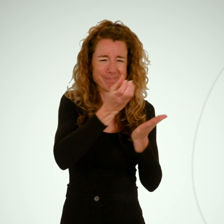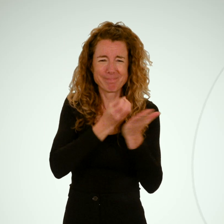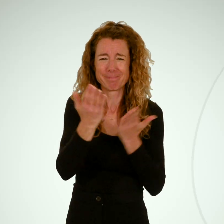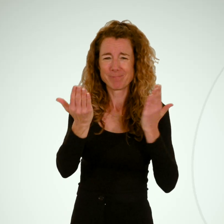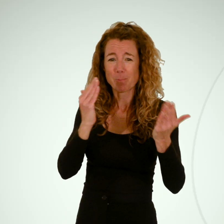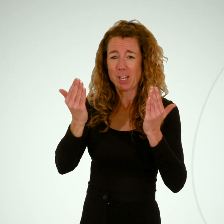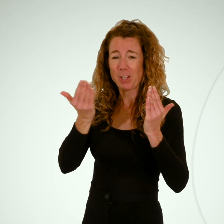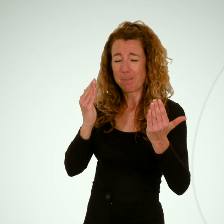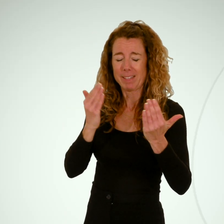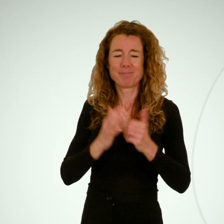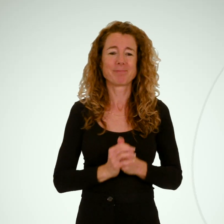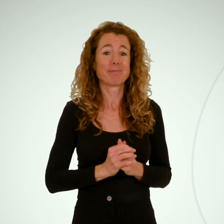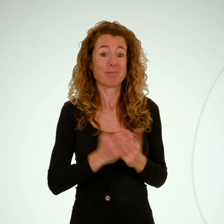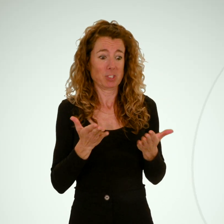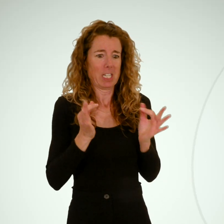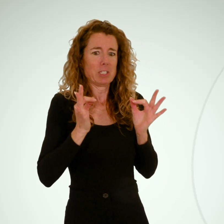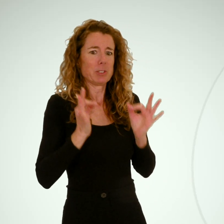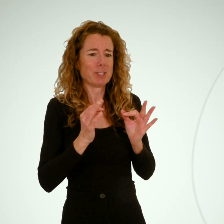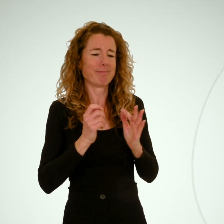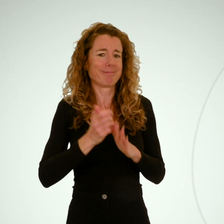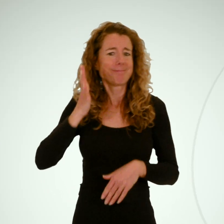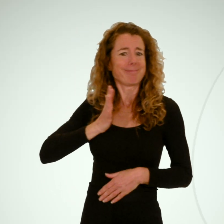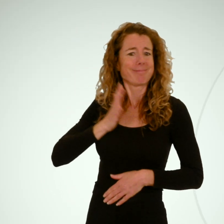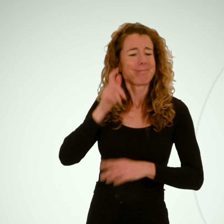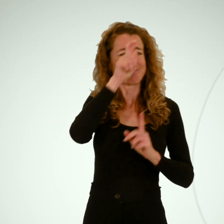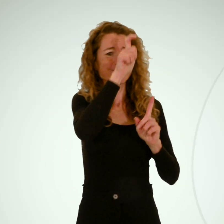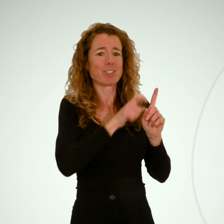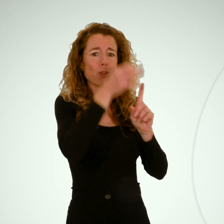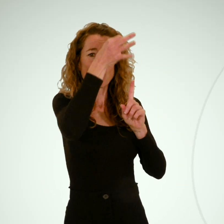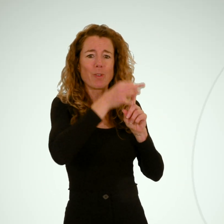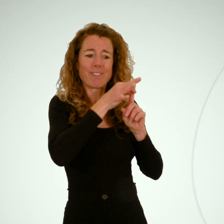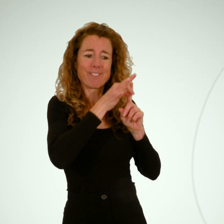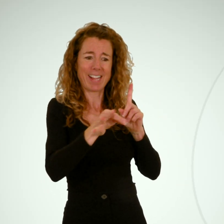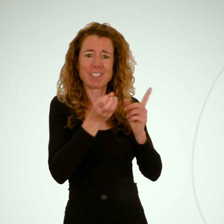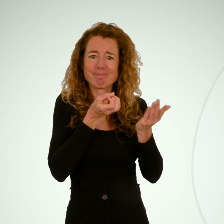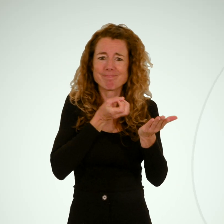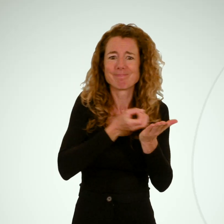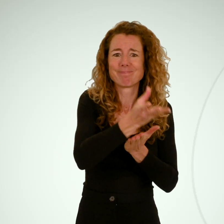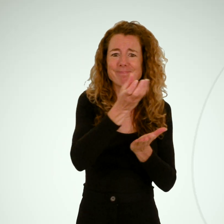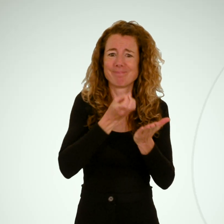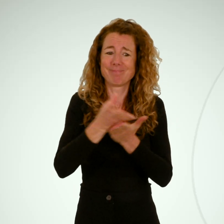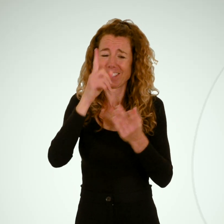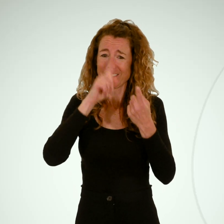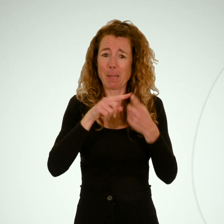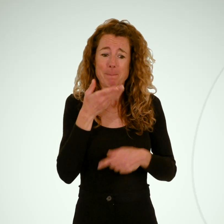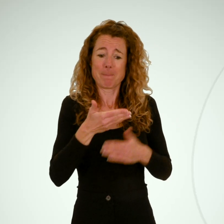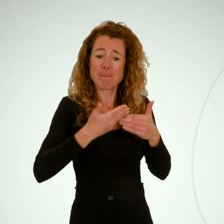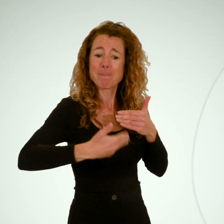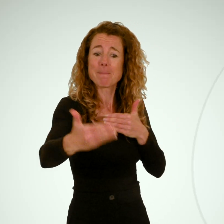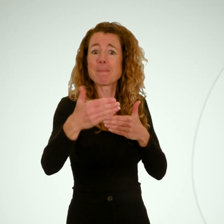comparaisons pour réaliser ce que le prophète a annoncé. Je leur parlerai avec